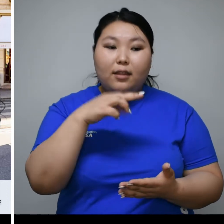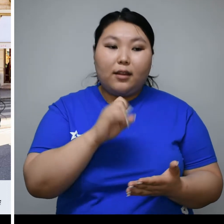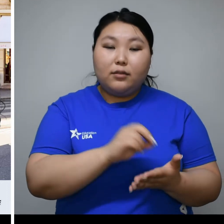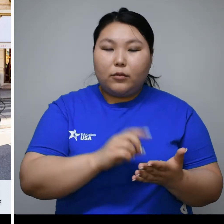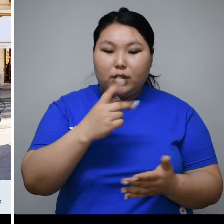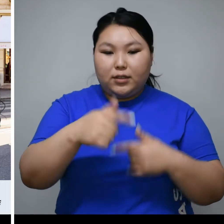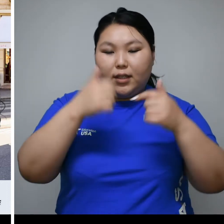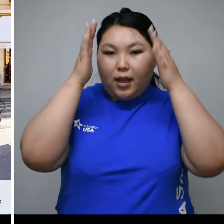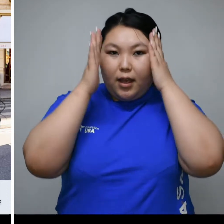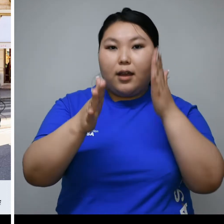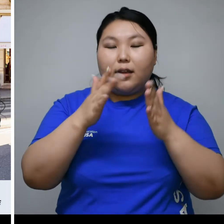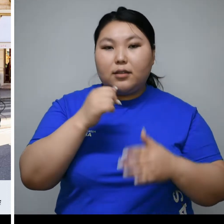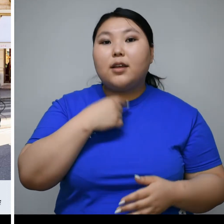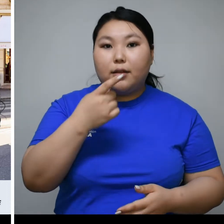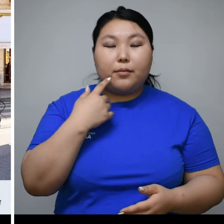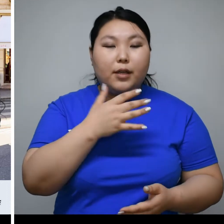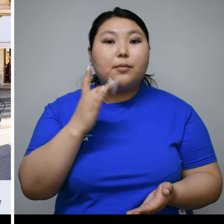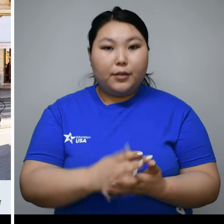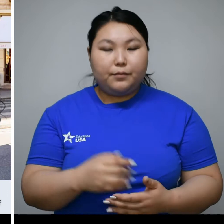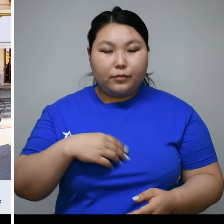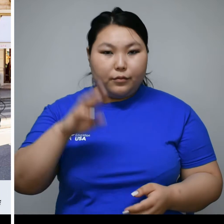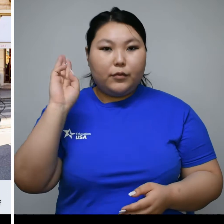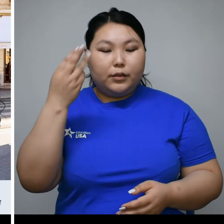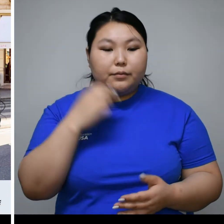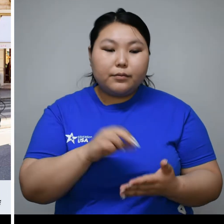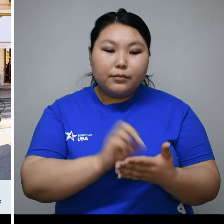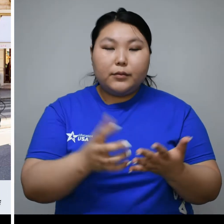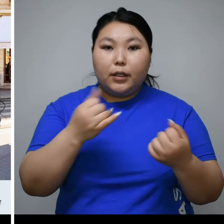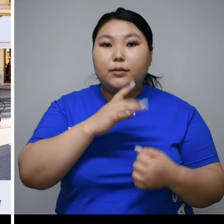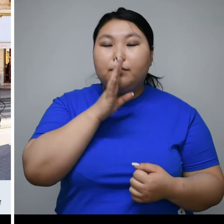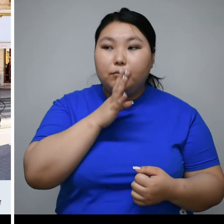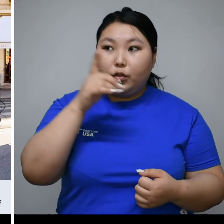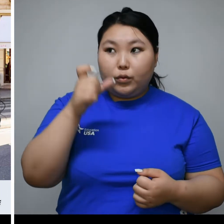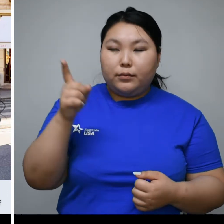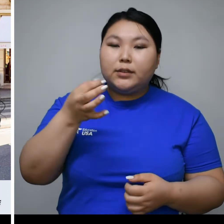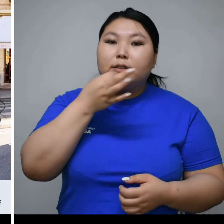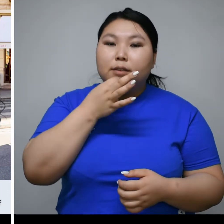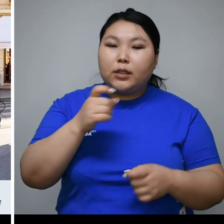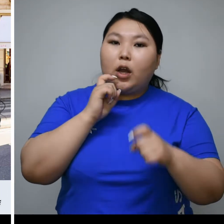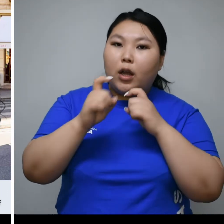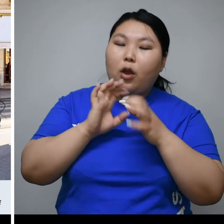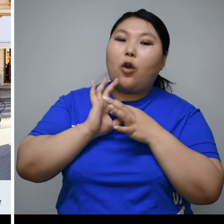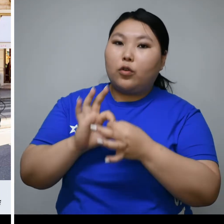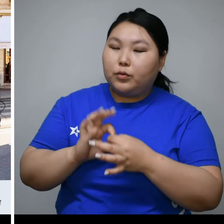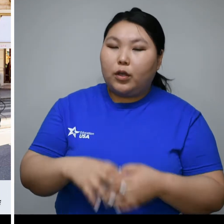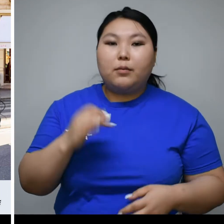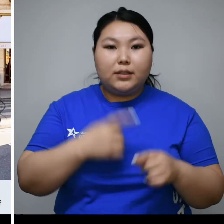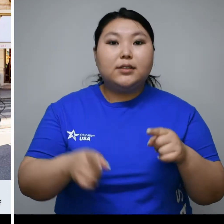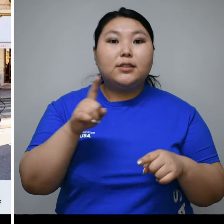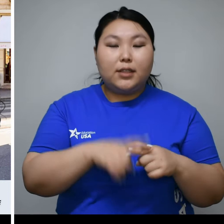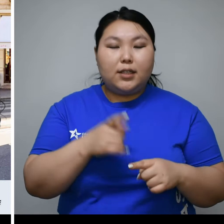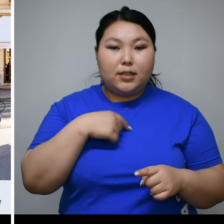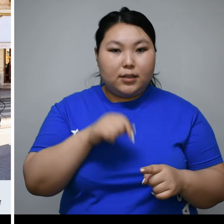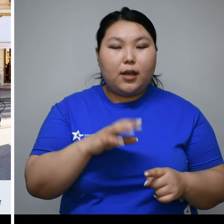цагтал дээрээ их анхаарал хандуулаарай гэж хэлмээр байна. Тодорхойлох цагтал авахж байгаа хүнтэйгээ эртхэн холбогдоод